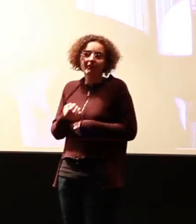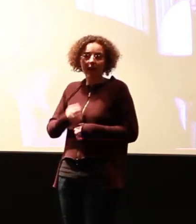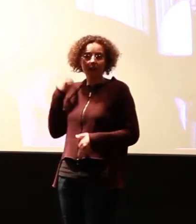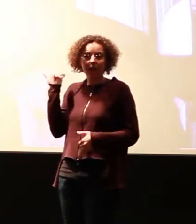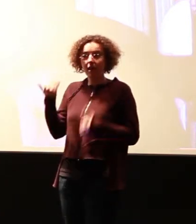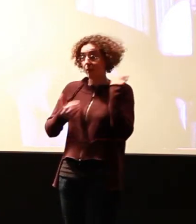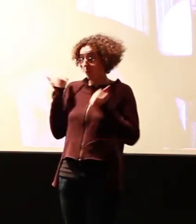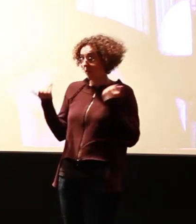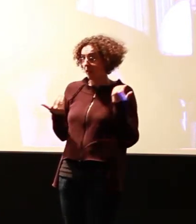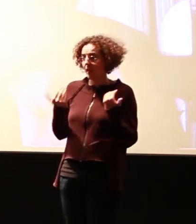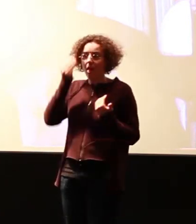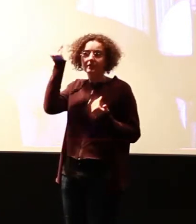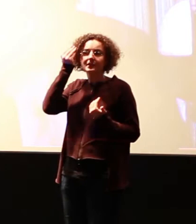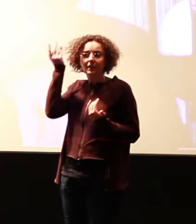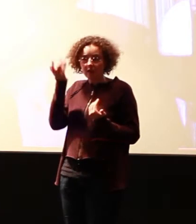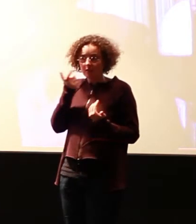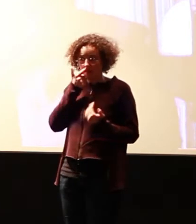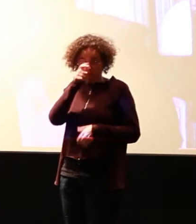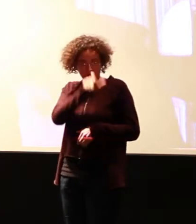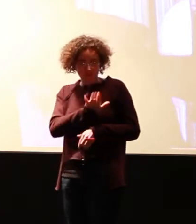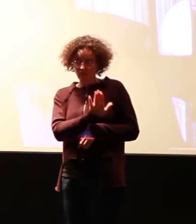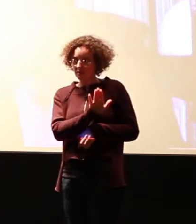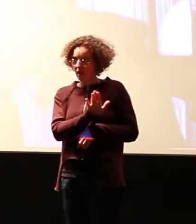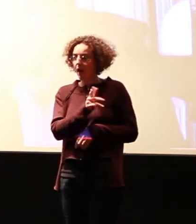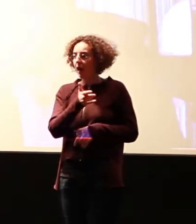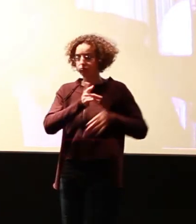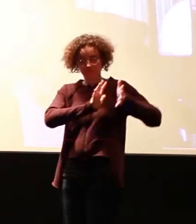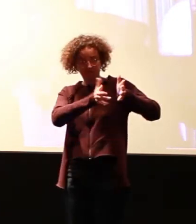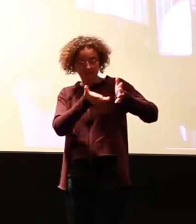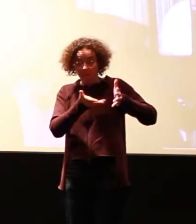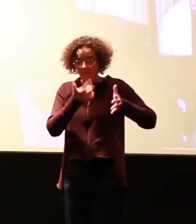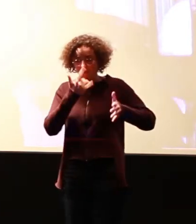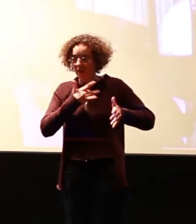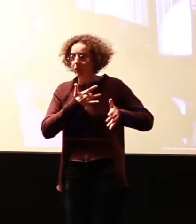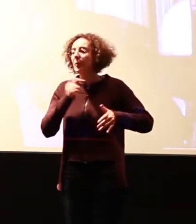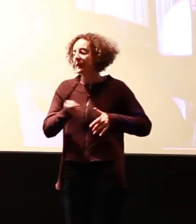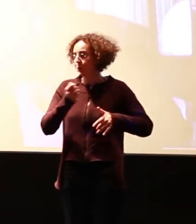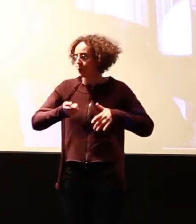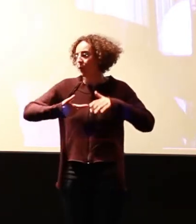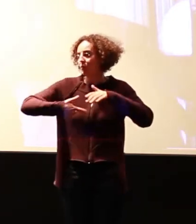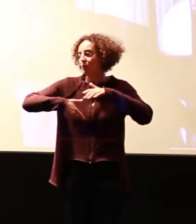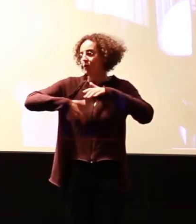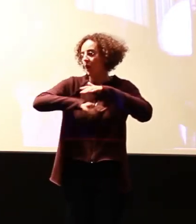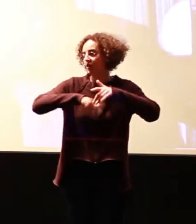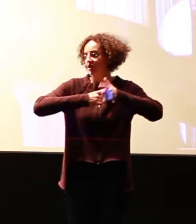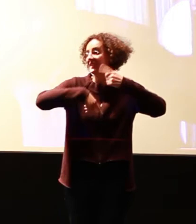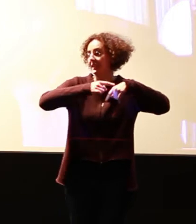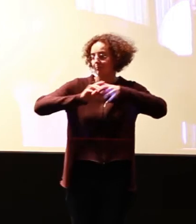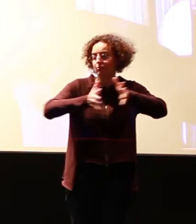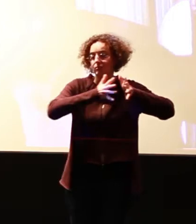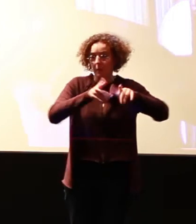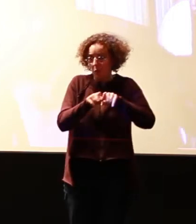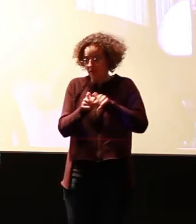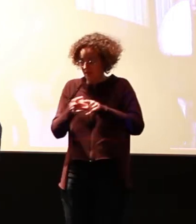type de personnage. Parce qu'en dehors du langage des signes, il y a aussi le jeu. Voilà.